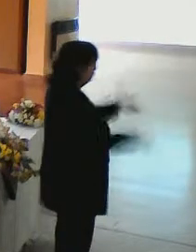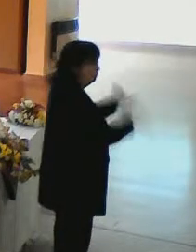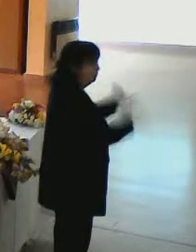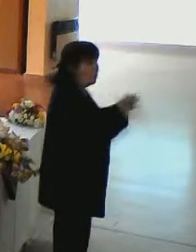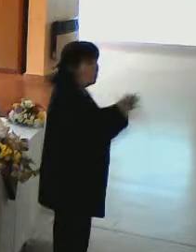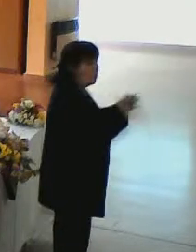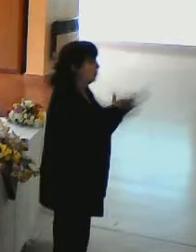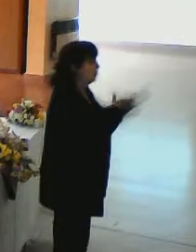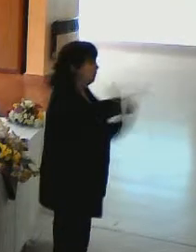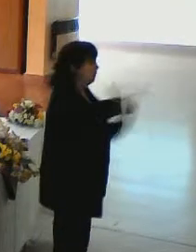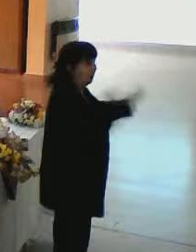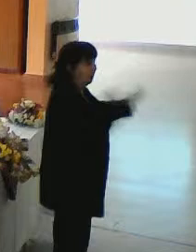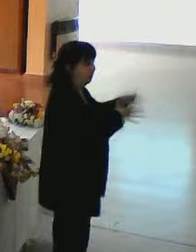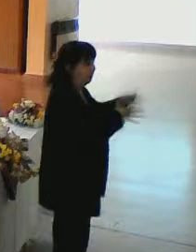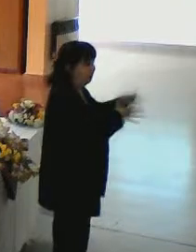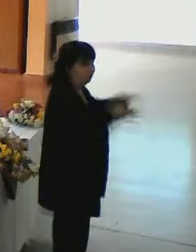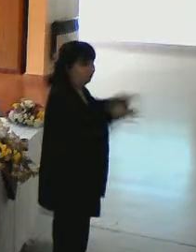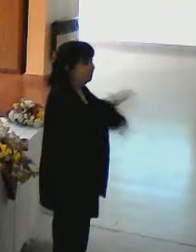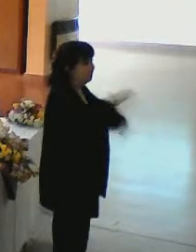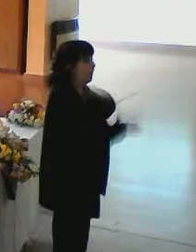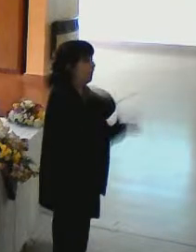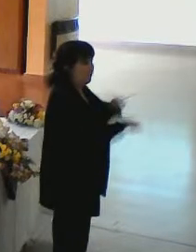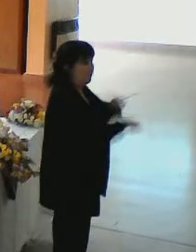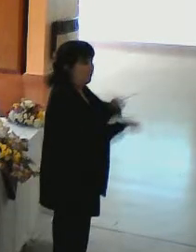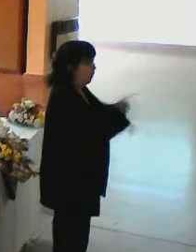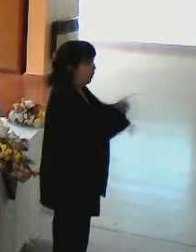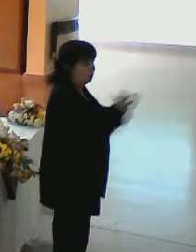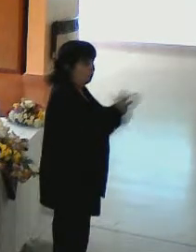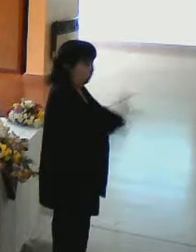podamos constatar y psicomotricidad.